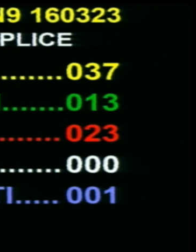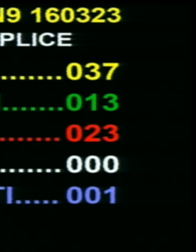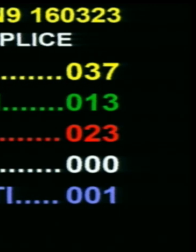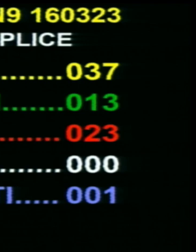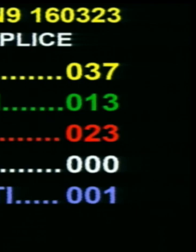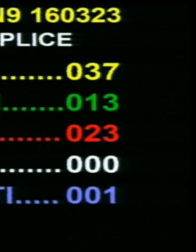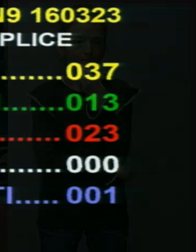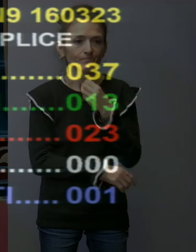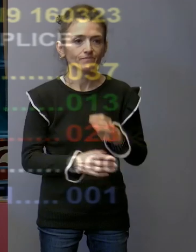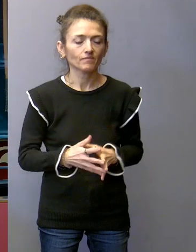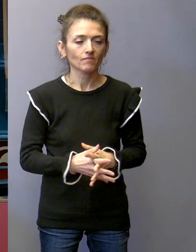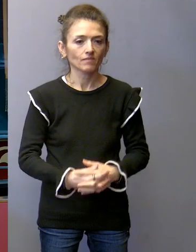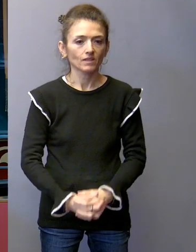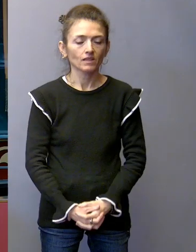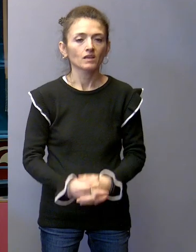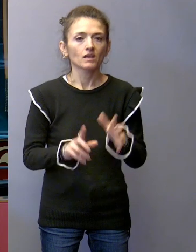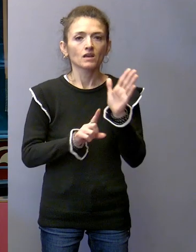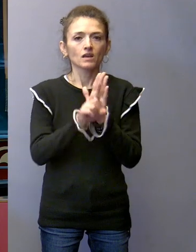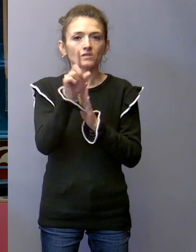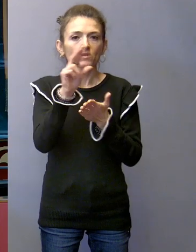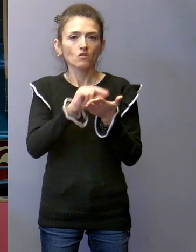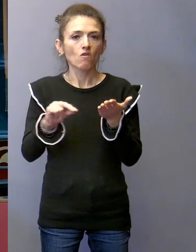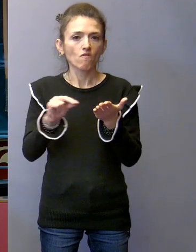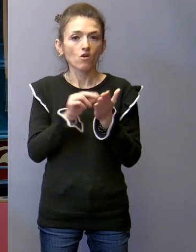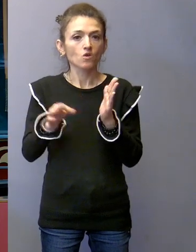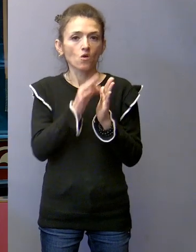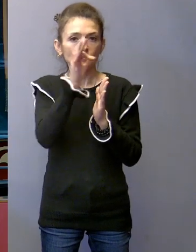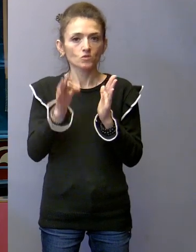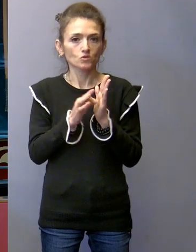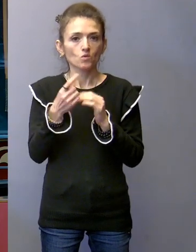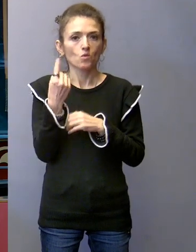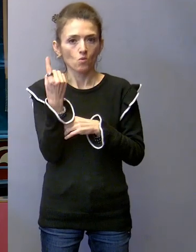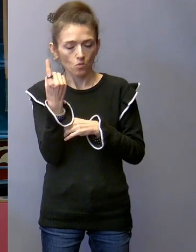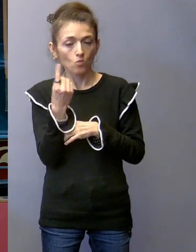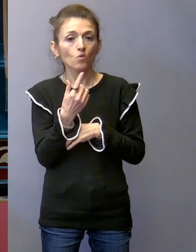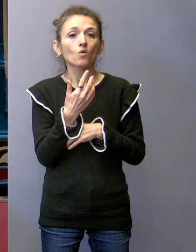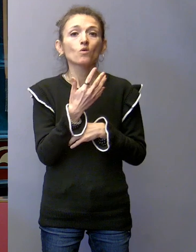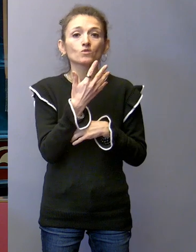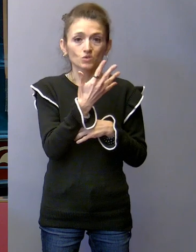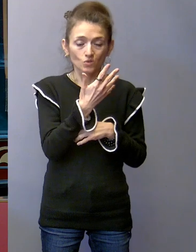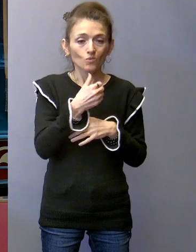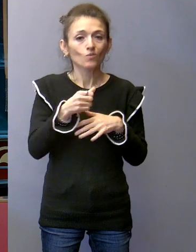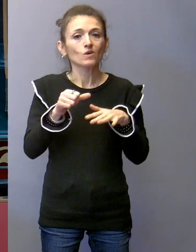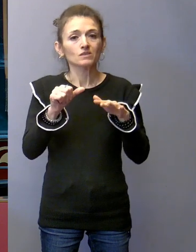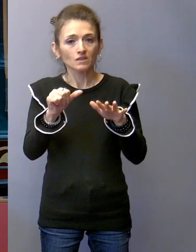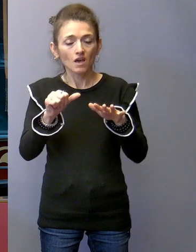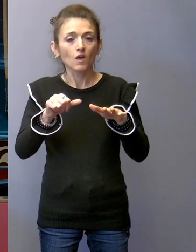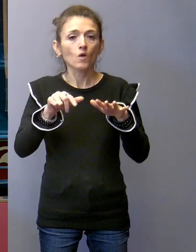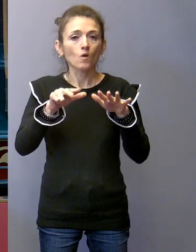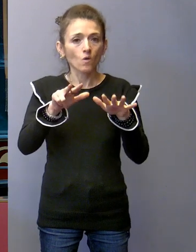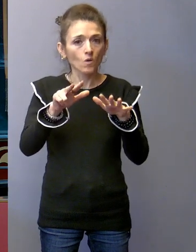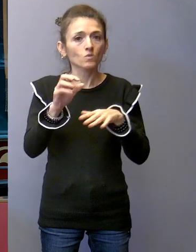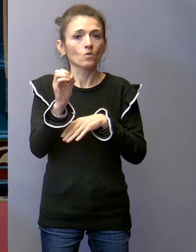Allora attenzione esito votazione ordine del giorno 1 5 6 8